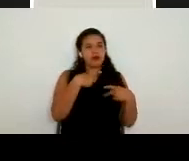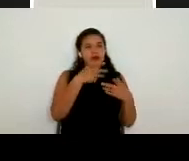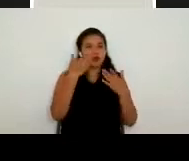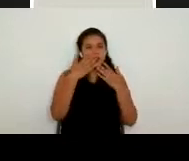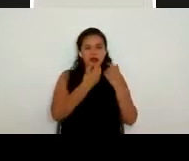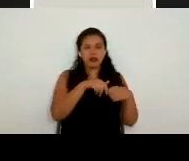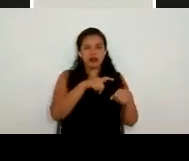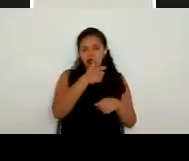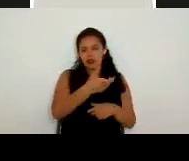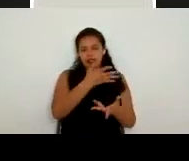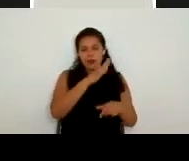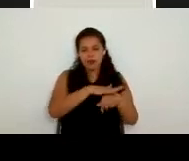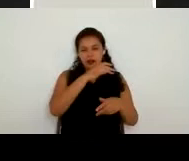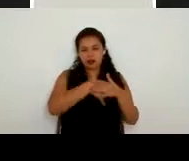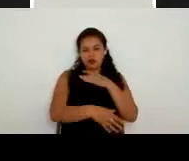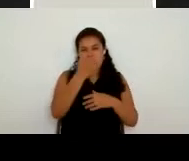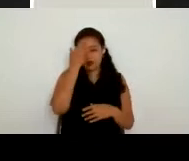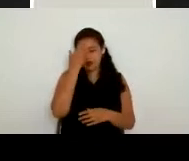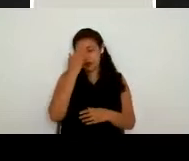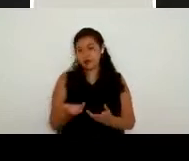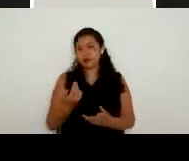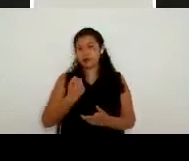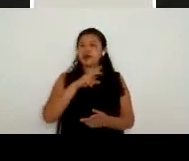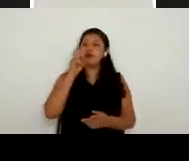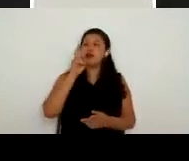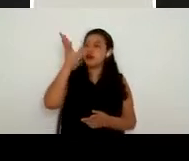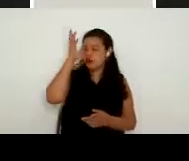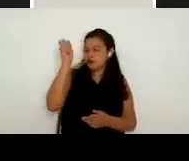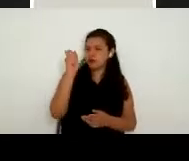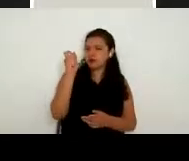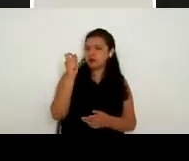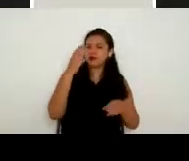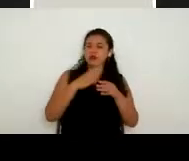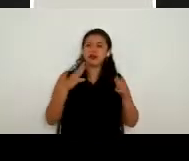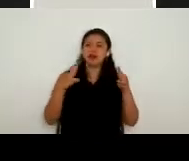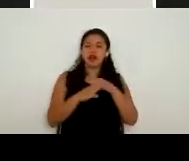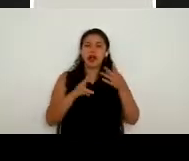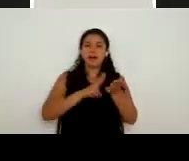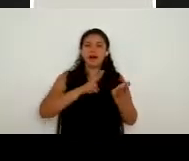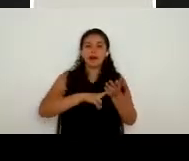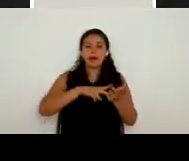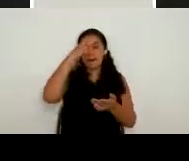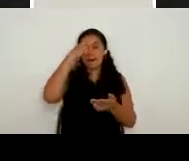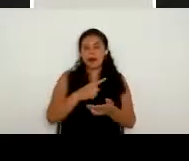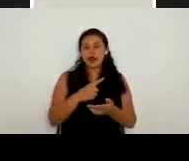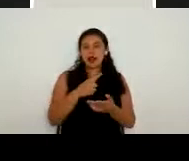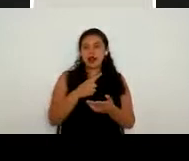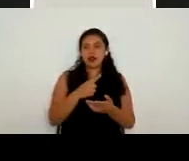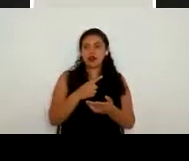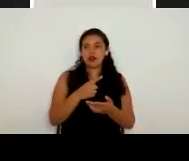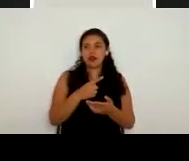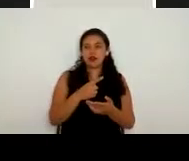y bueno vemos y los actualizamos como un instrumento de valoración cuantitativa fundamentalmente